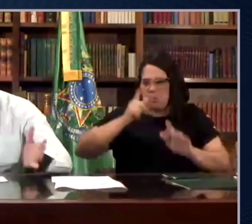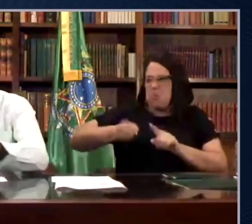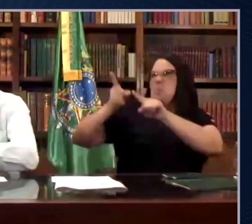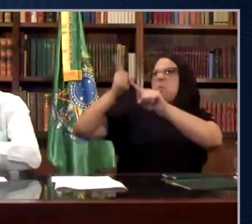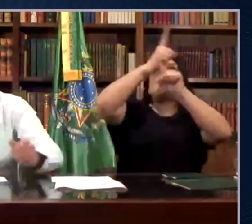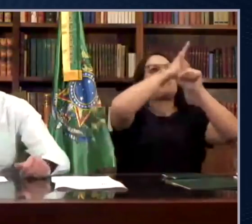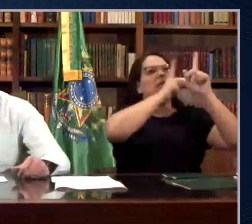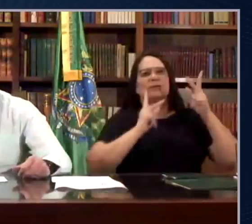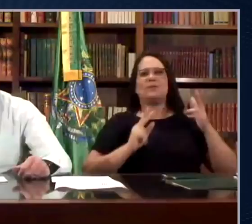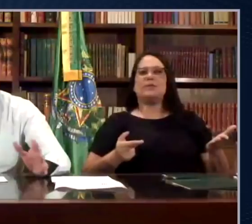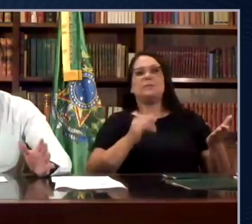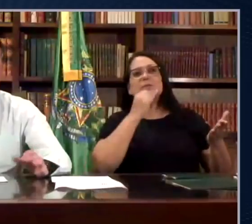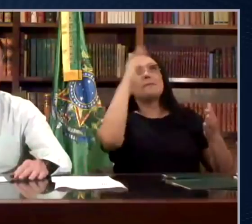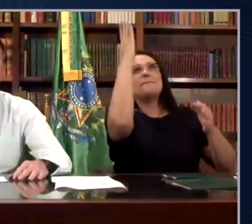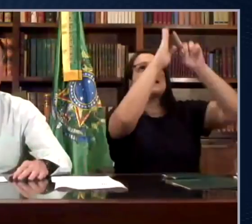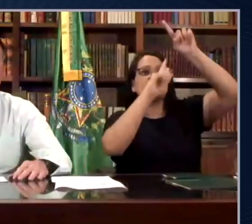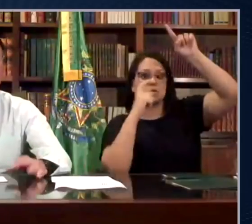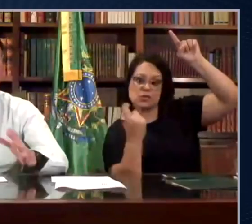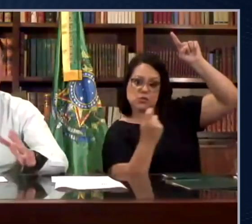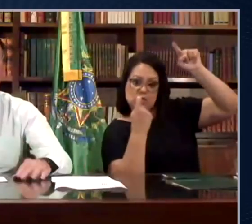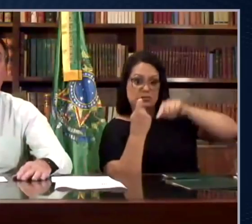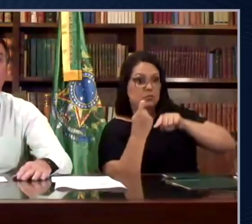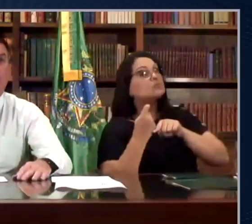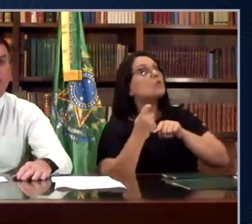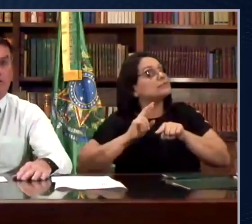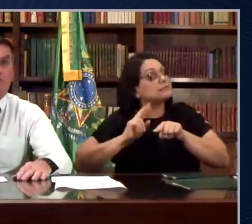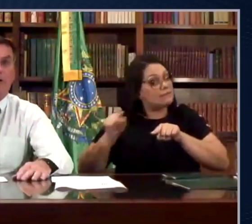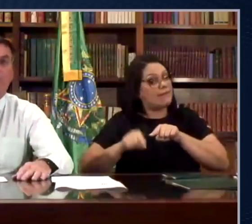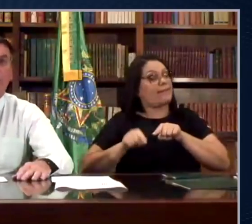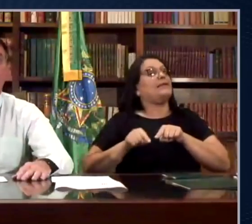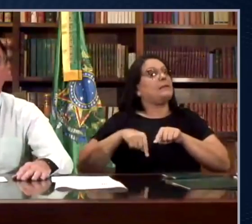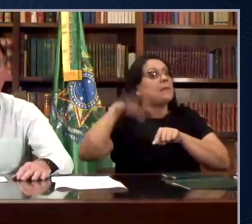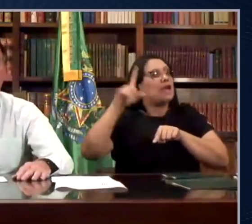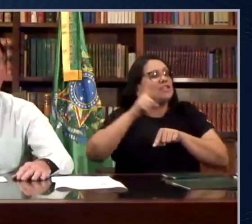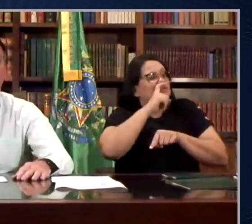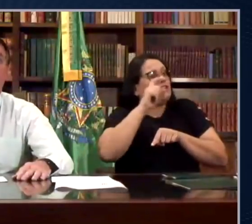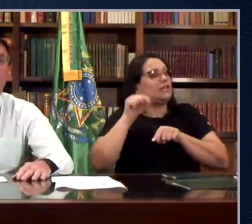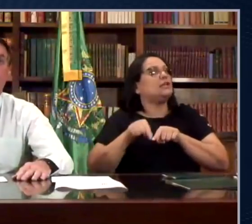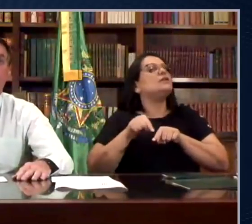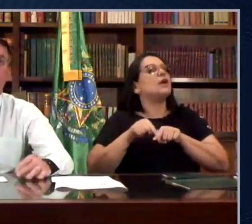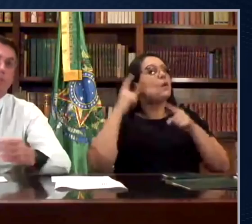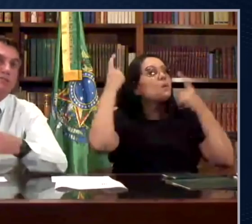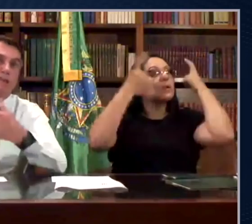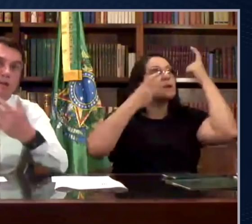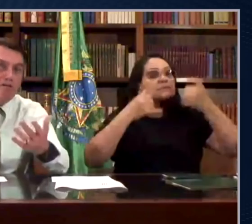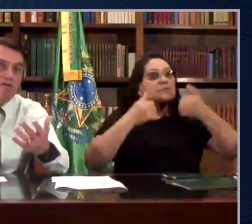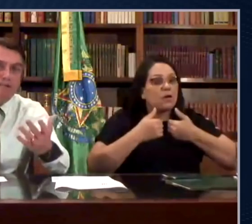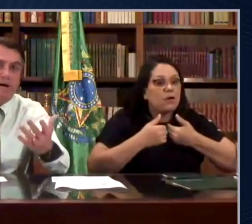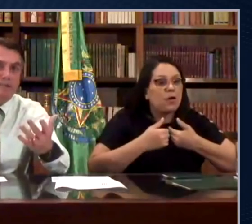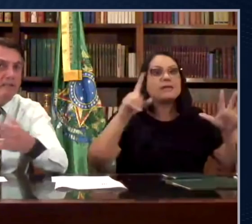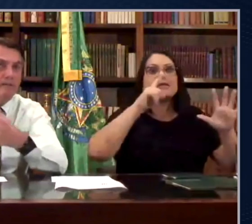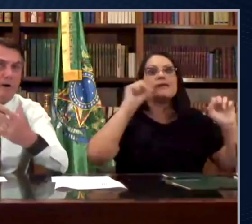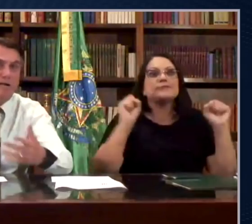Rio Grande do Sul é um caso à parte. Lá o clima é mais frio. A minha preocupação quando chegar o inverno, se uma quantidade de pessoas que